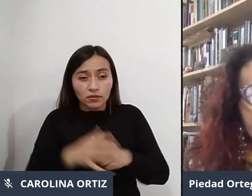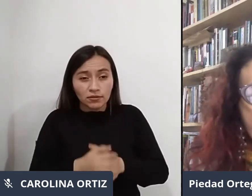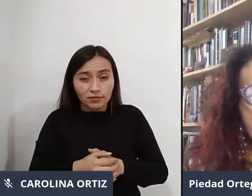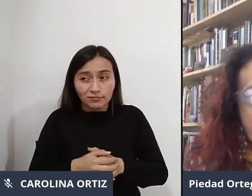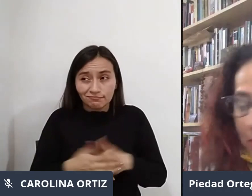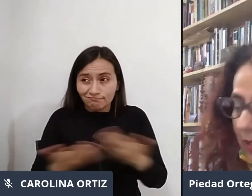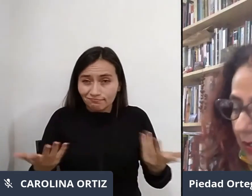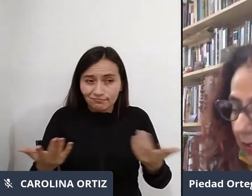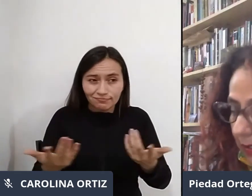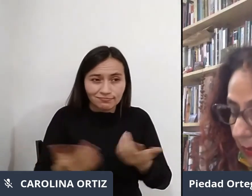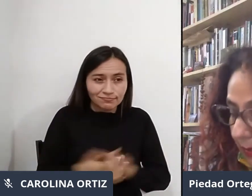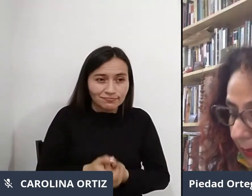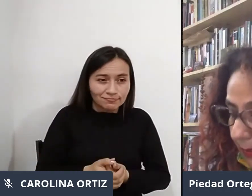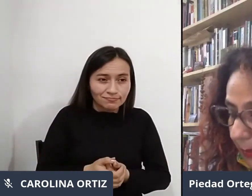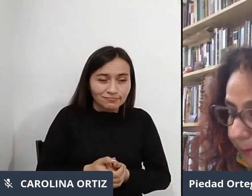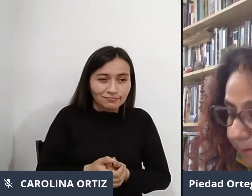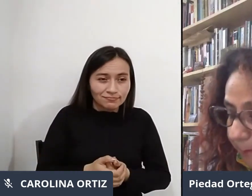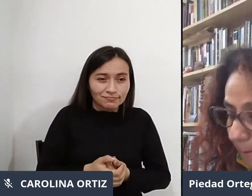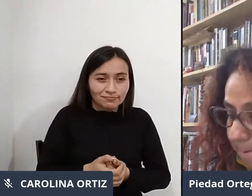no hay